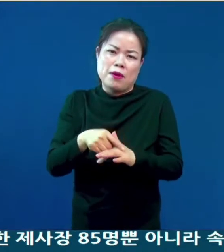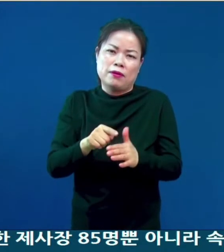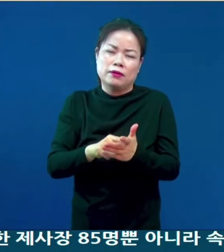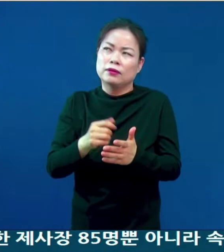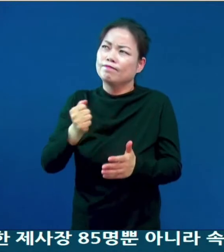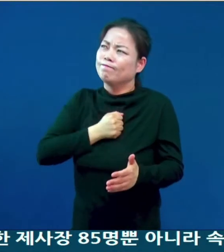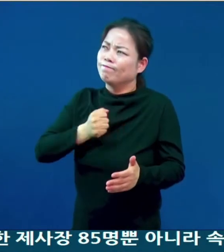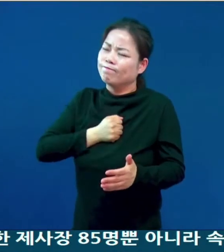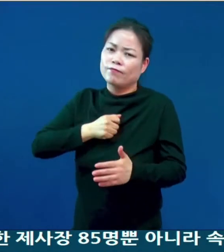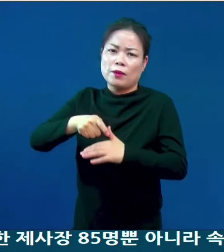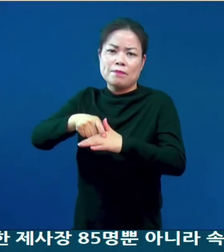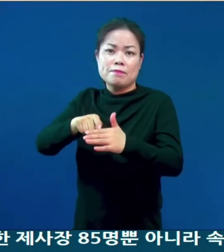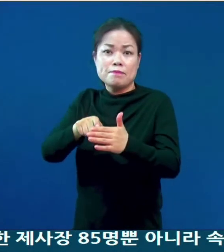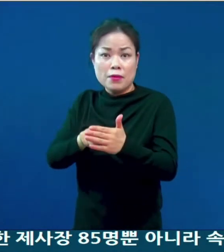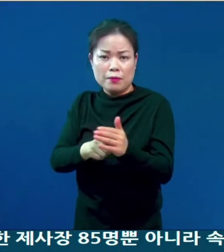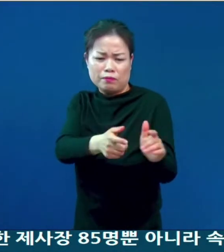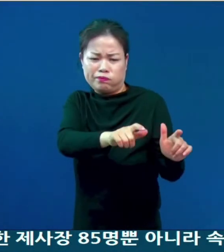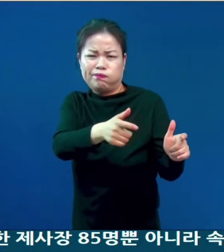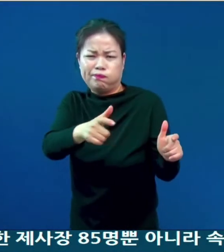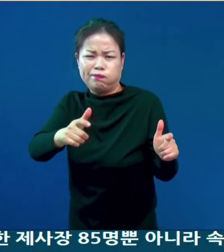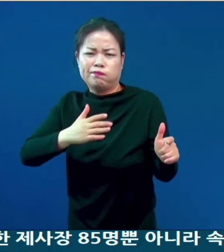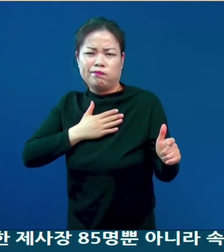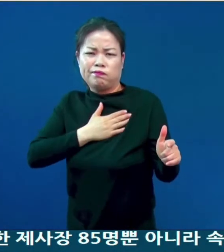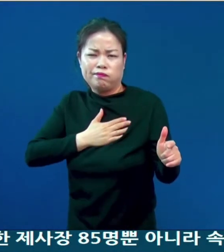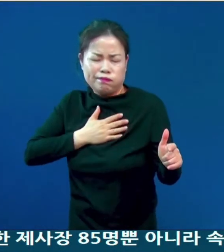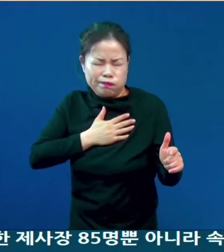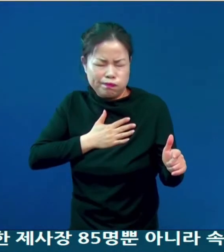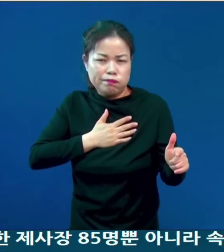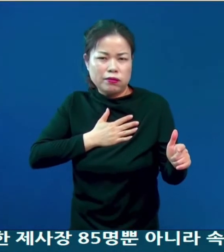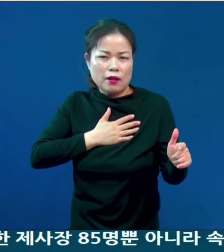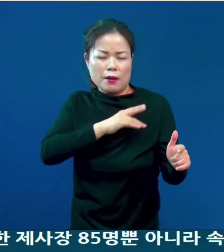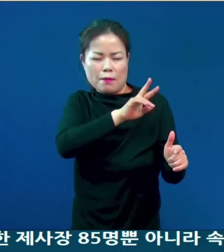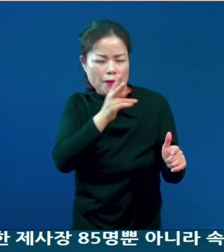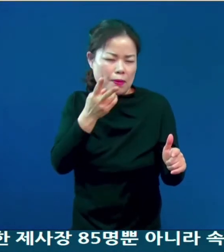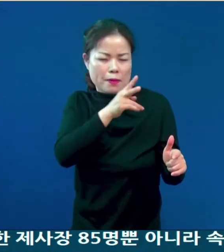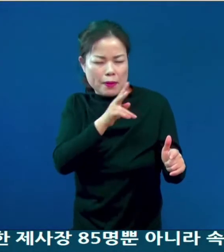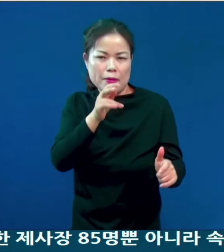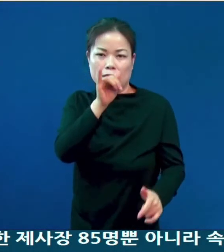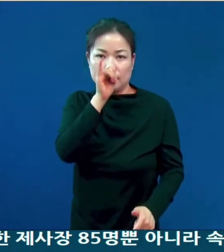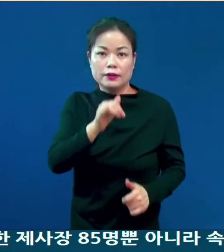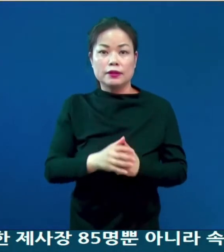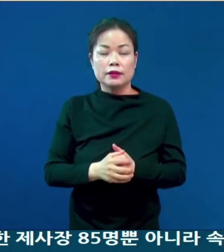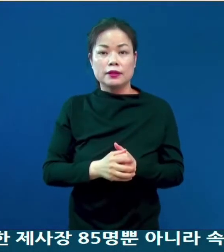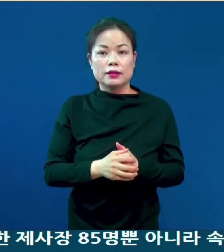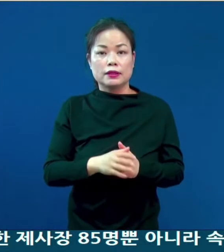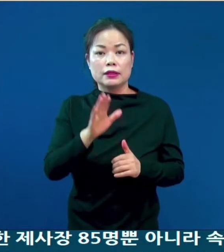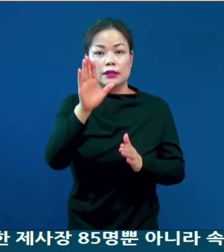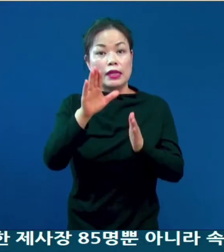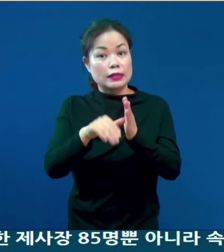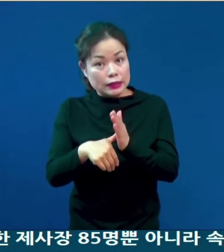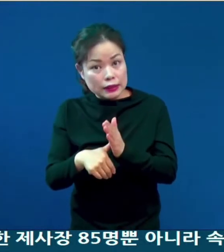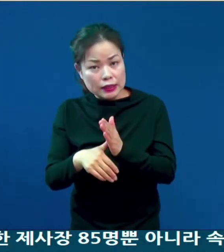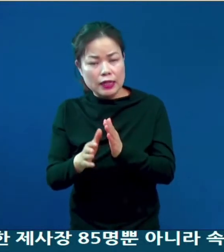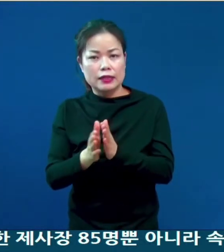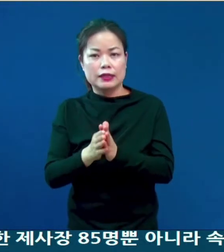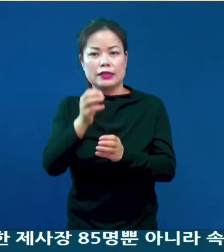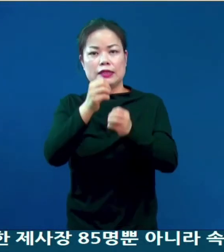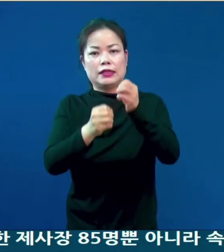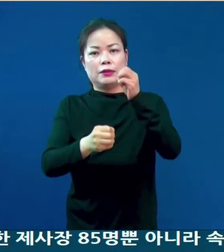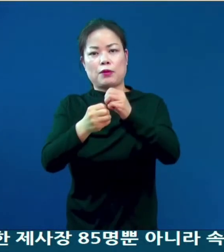답답한 마음, 여러 가지 감정이 교차했을 것입니다. 그때 지은 시가 바로